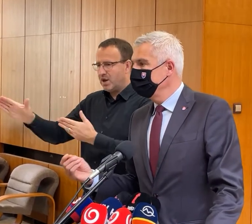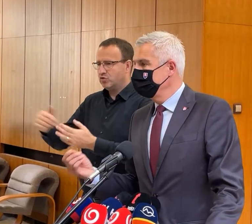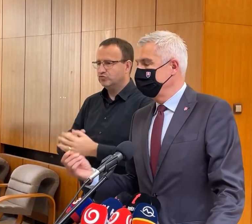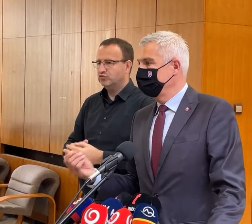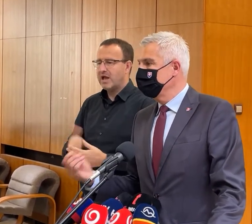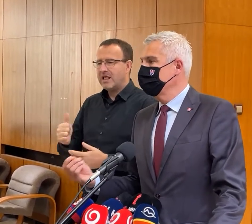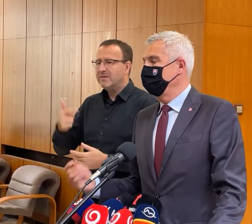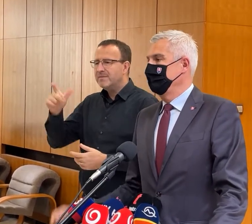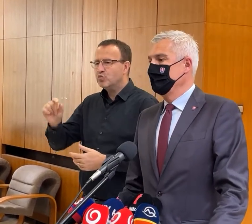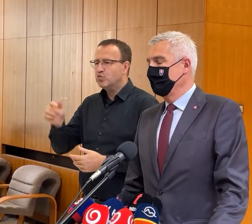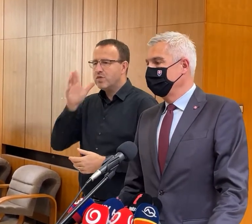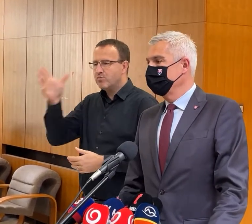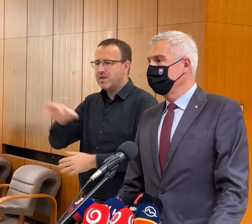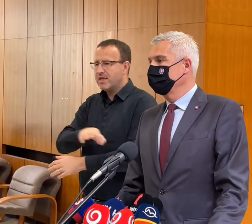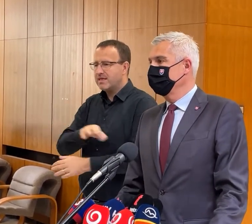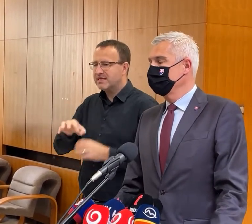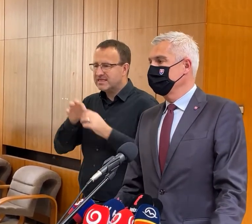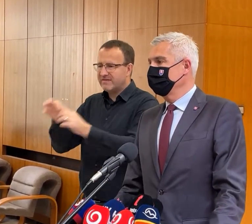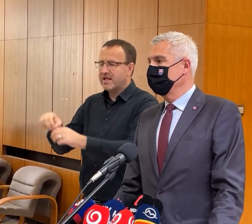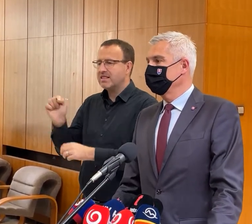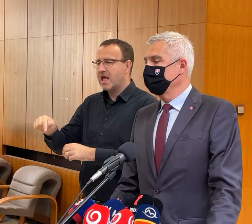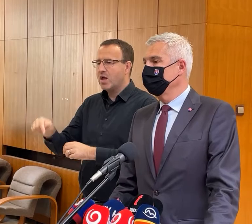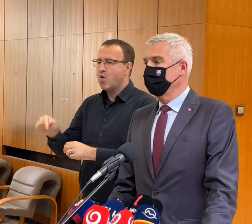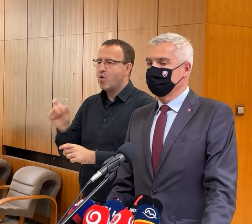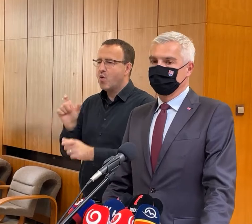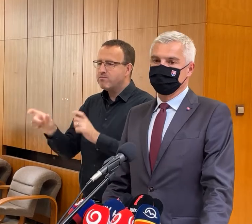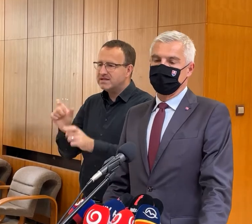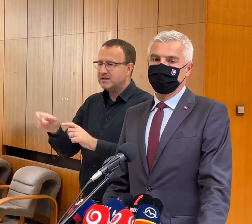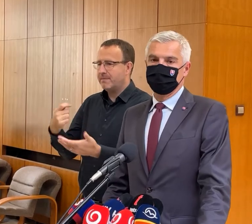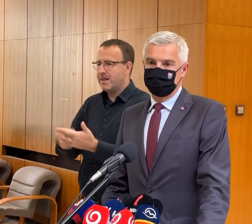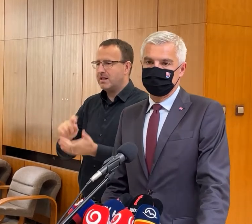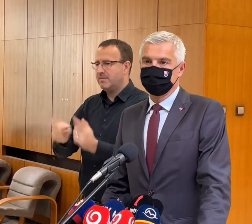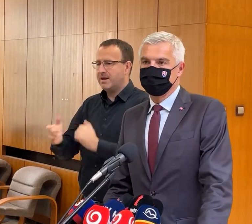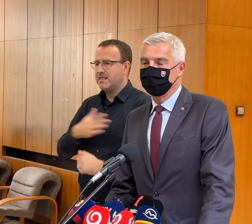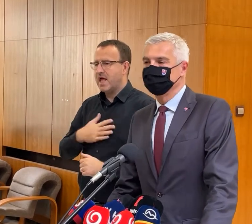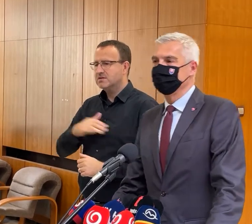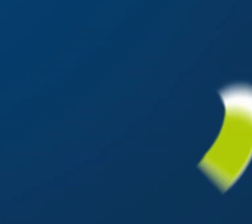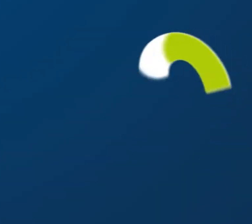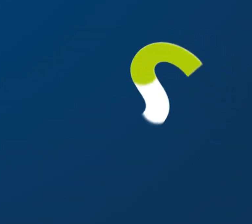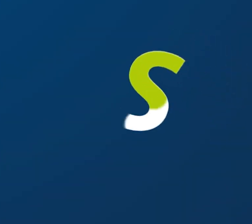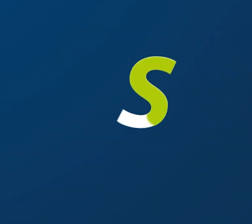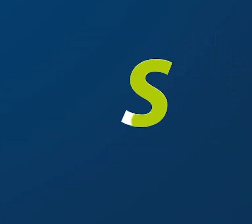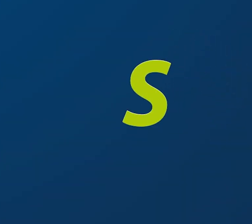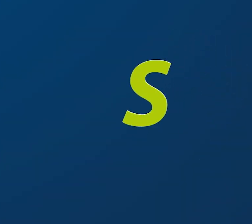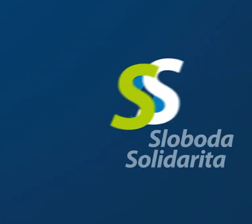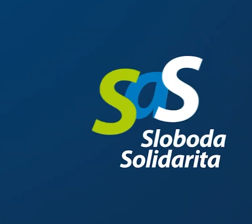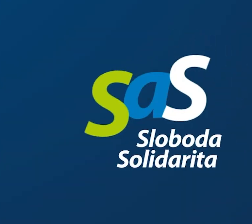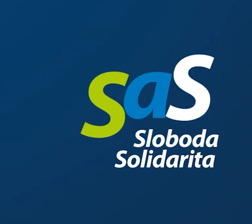minútu nebude trvať dlhšie, aby takéto obmedzenia platili aj pre našich občanov pri cestách do zahraničia.